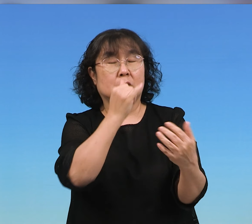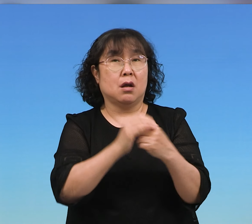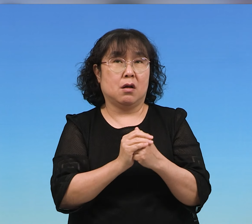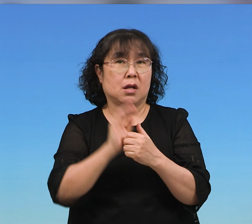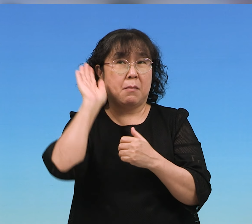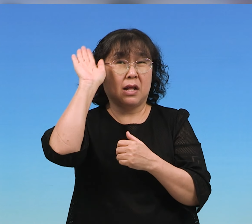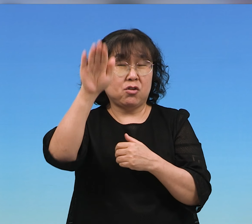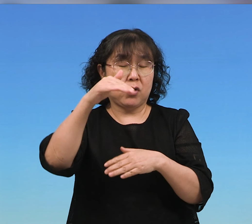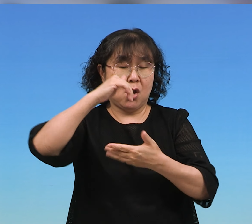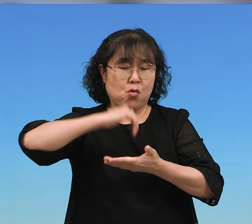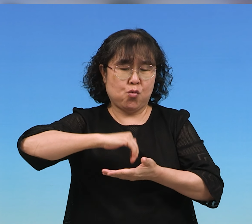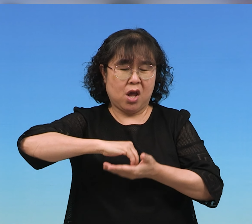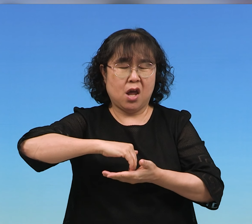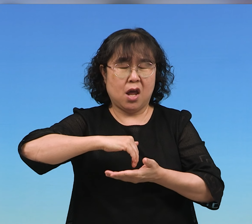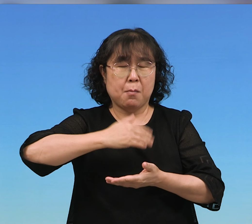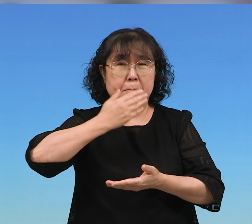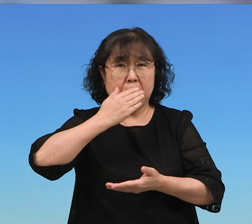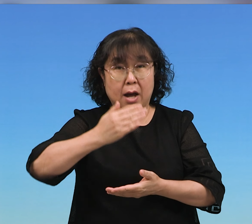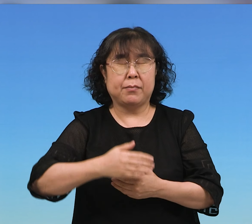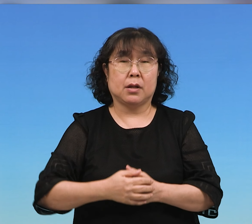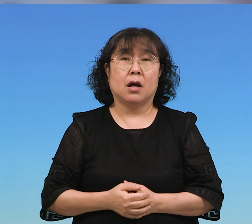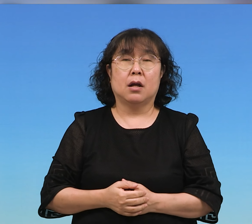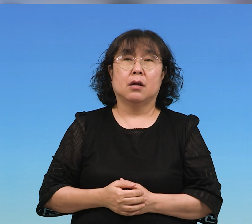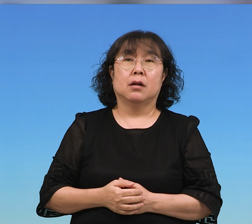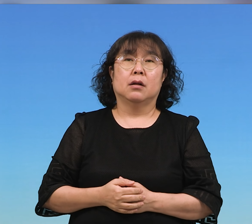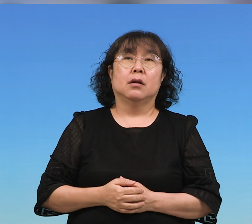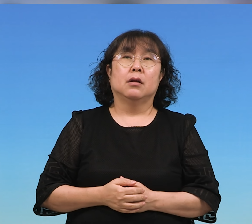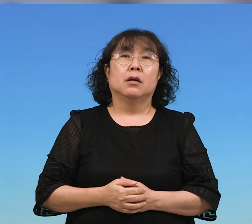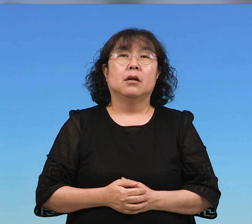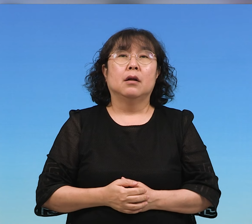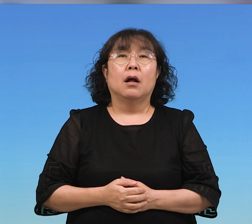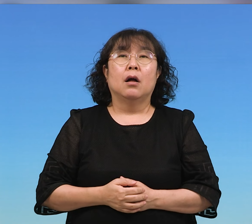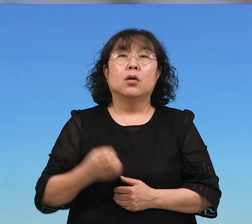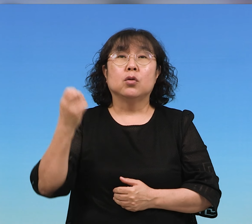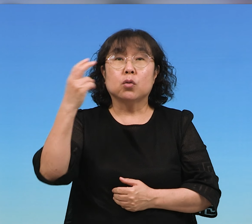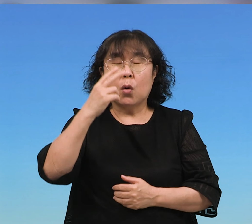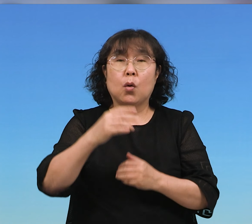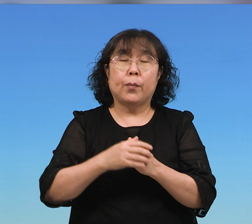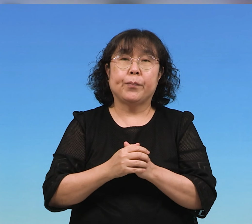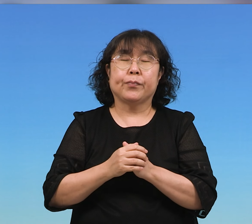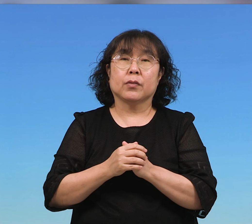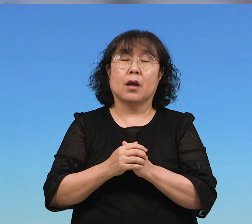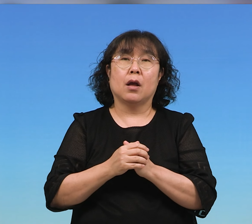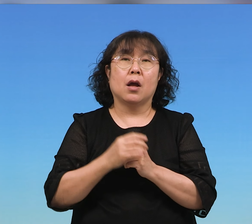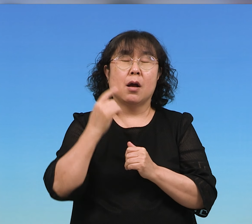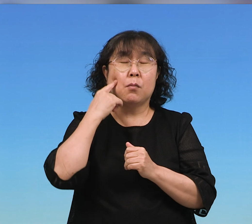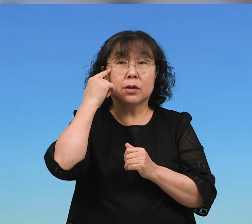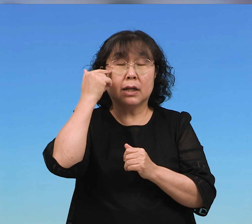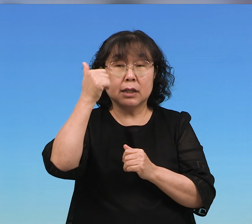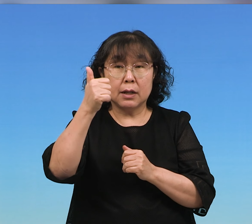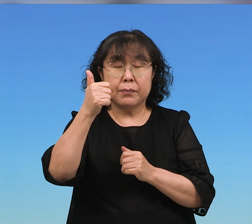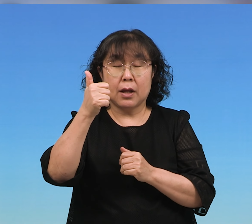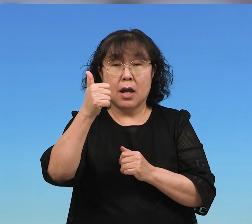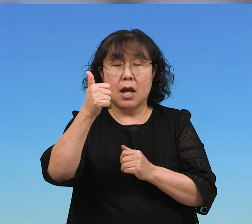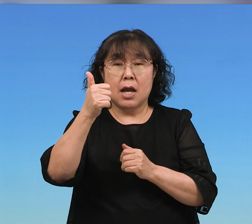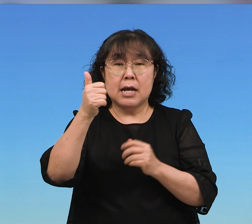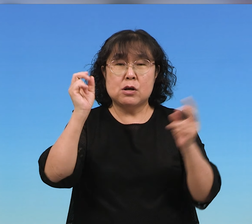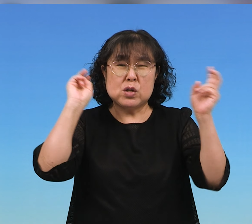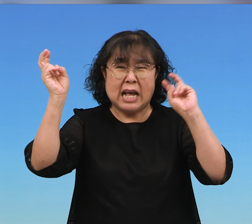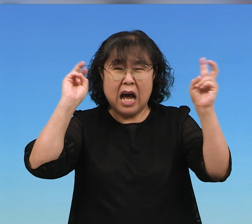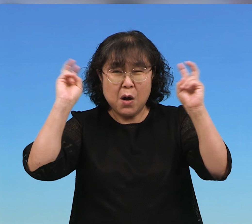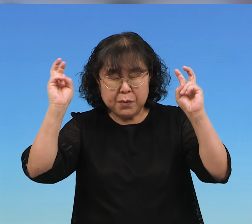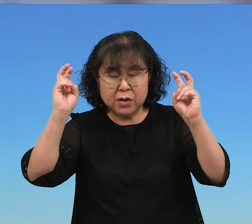나중에 후회할 일이 많이 생기는 거거든요. 그리고 사업하시는 분 얘기를 들어보면 뭐 이구동성으로 이야기합니다.